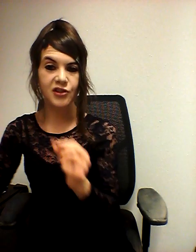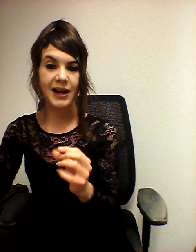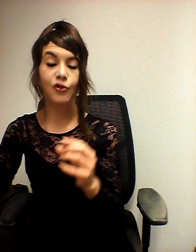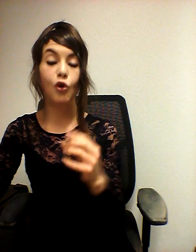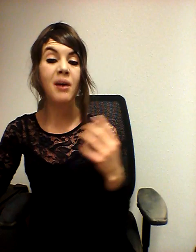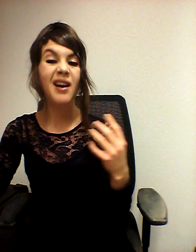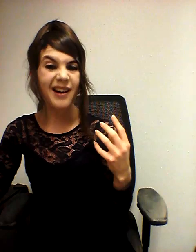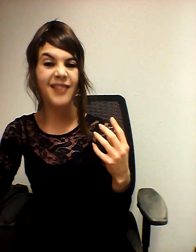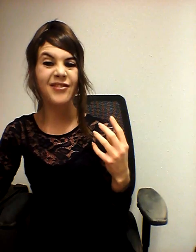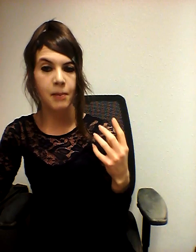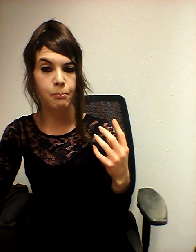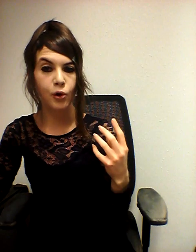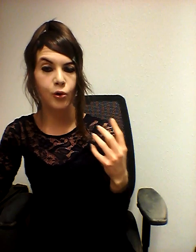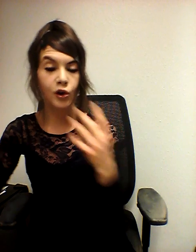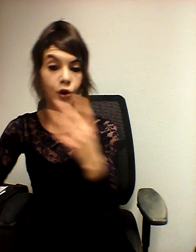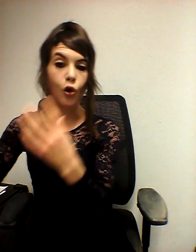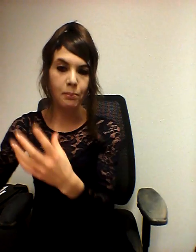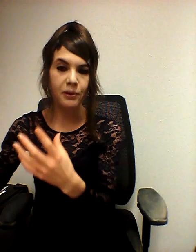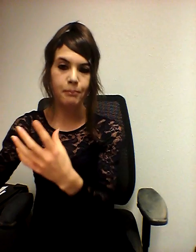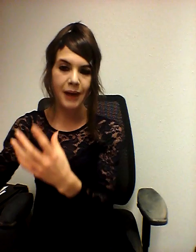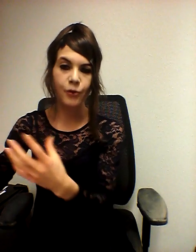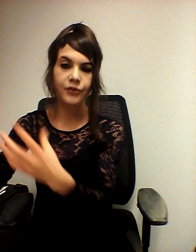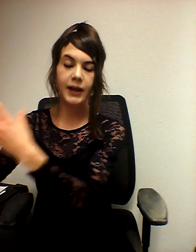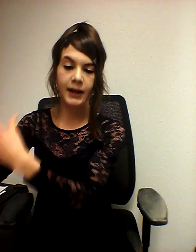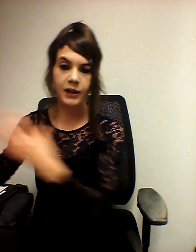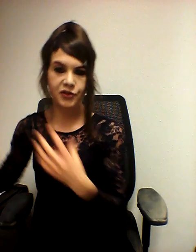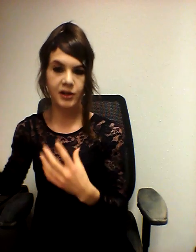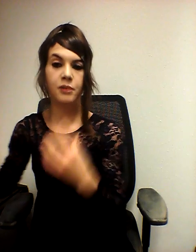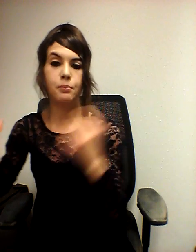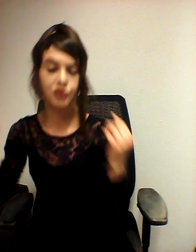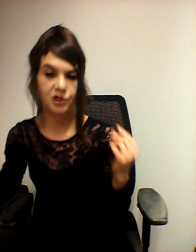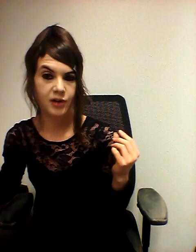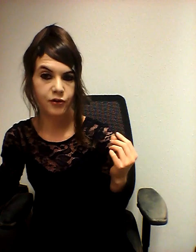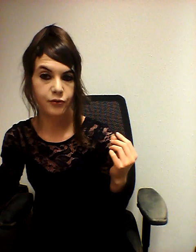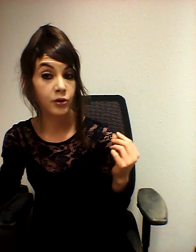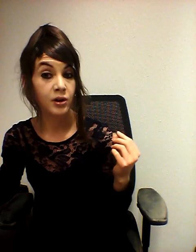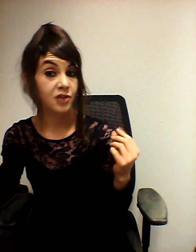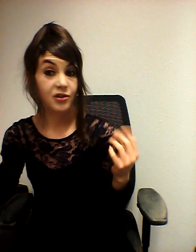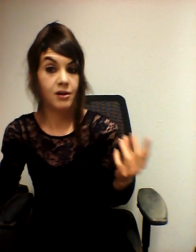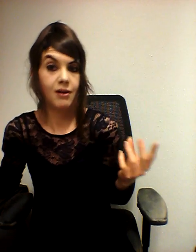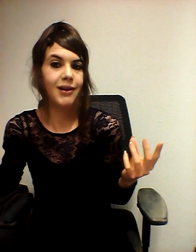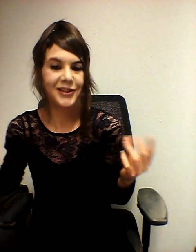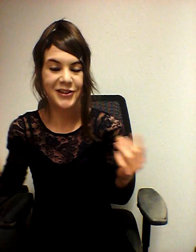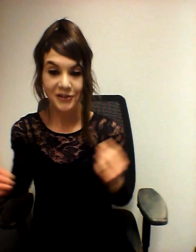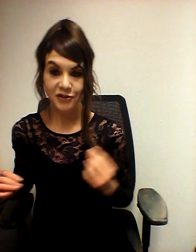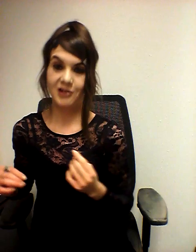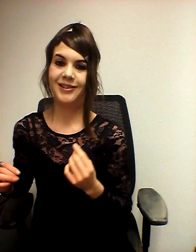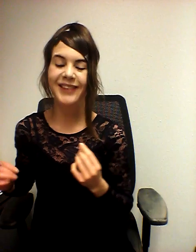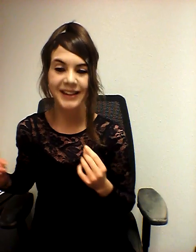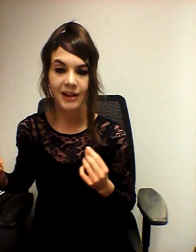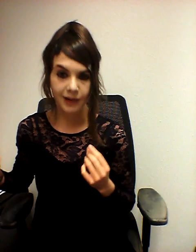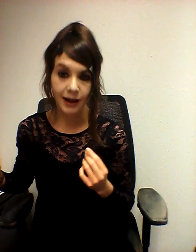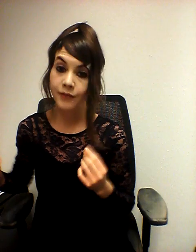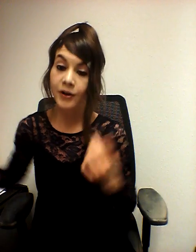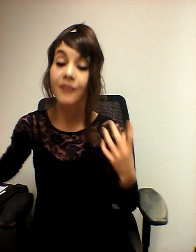staat om anabole opbouwende en herstellende processen uit te voeren zijn alle cellen in jouw lijf